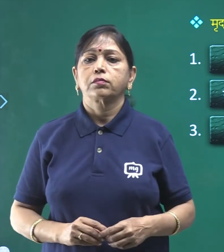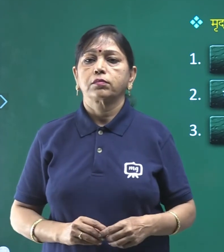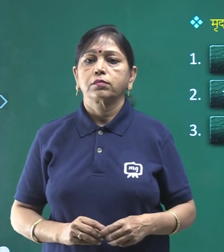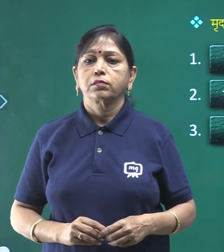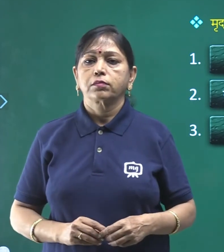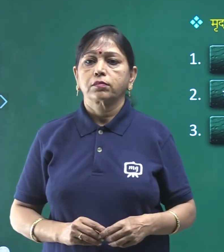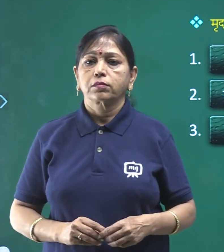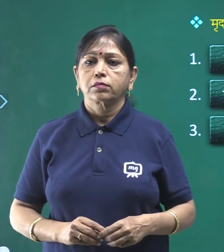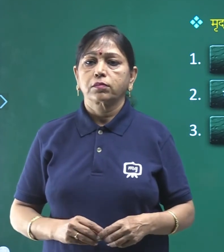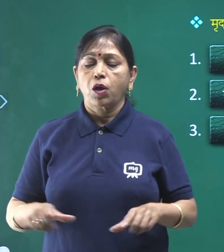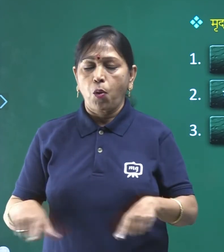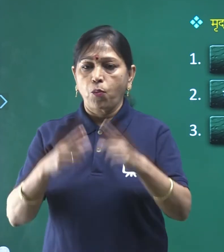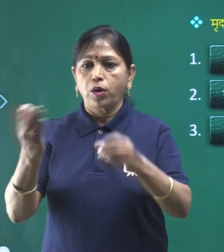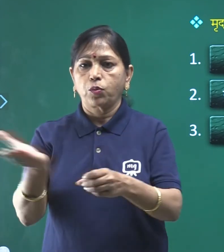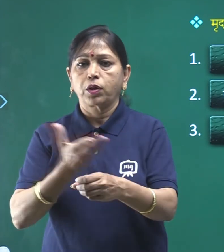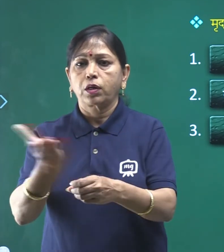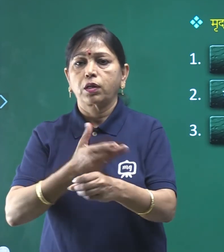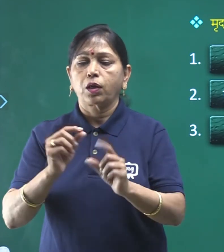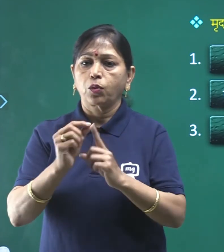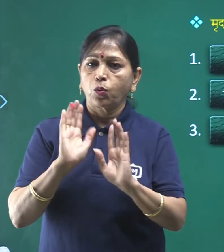कि वनों की कटाई का रोकथाम